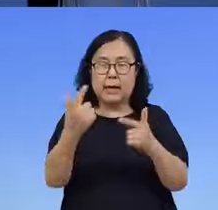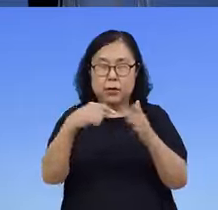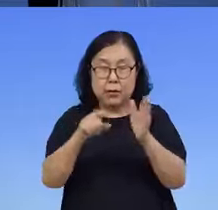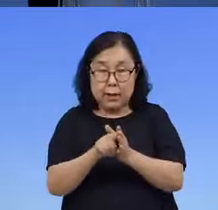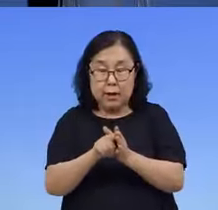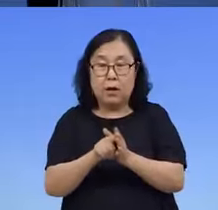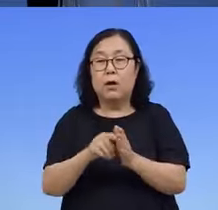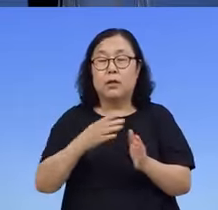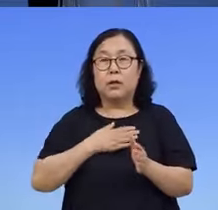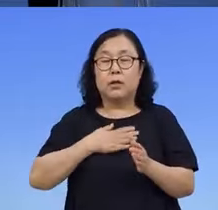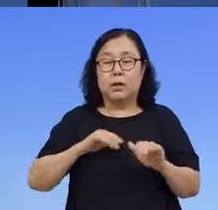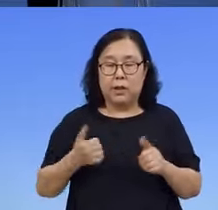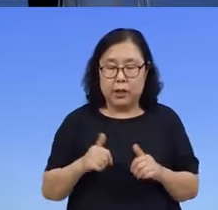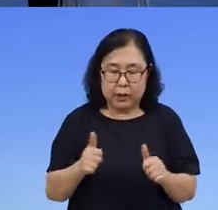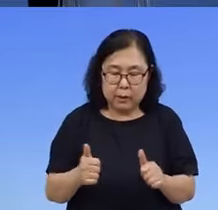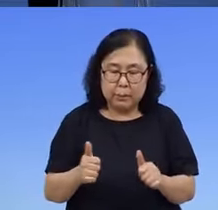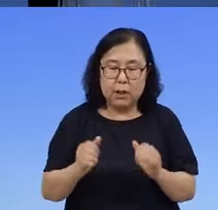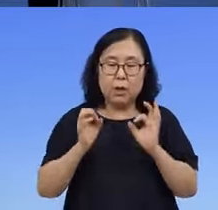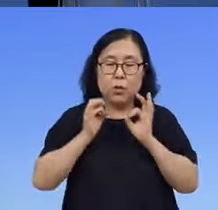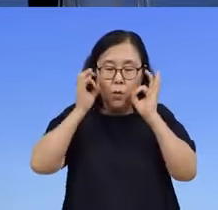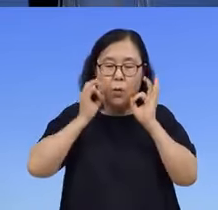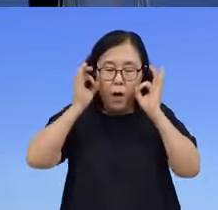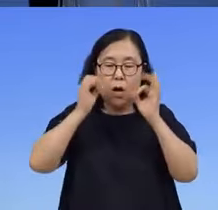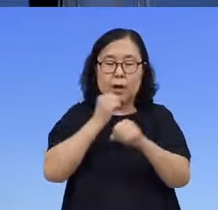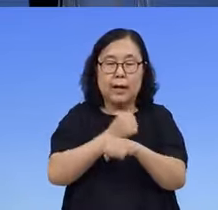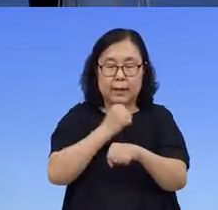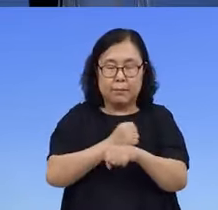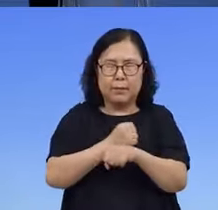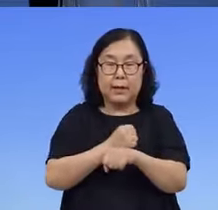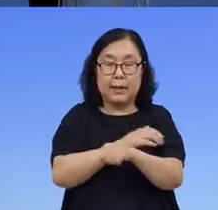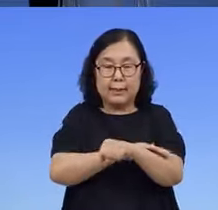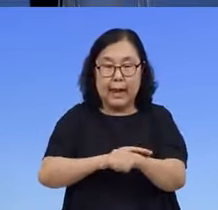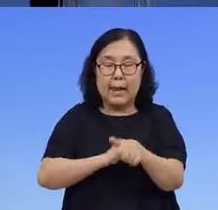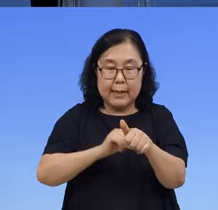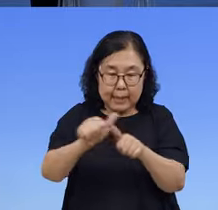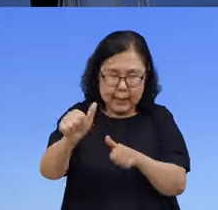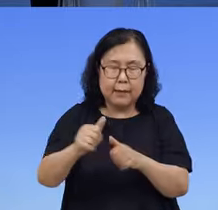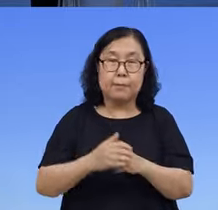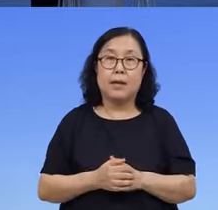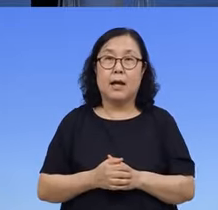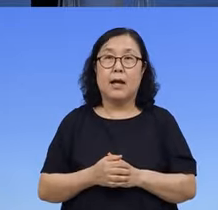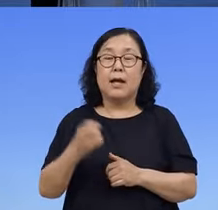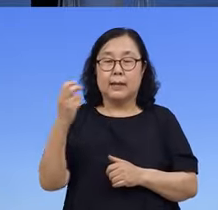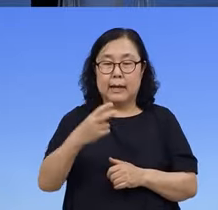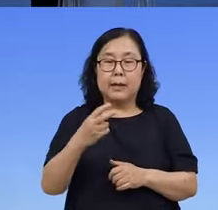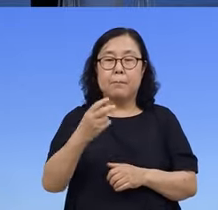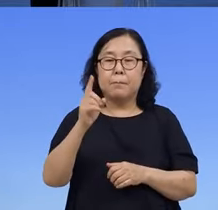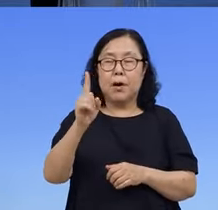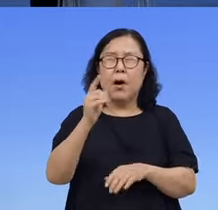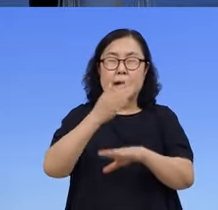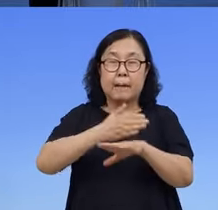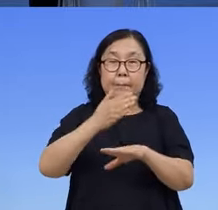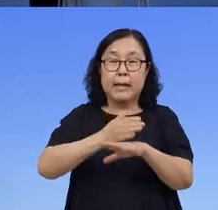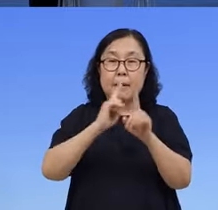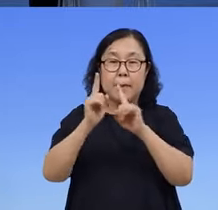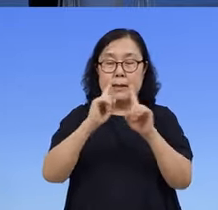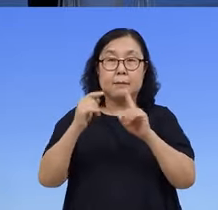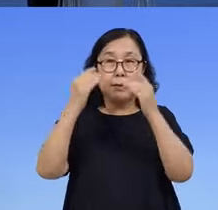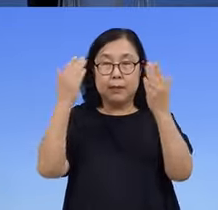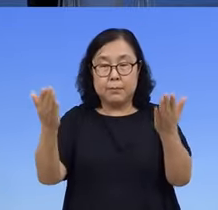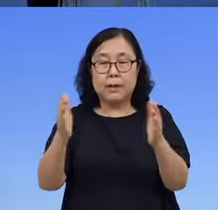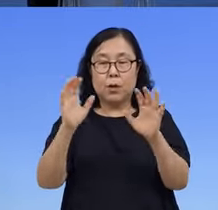친정에도 가고 좋은 분들과 교제도 하고 좋은 책도 읽으며 잘 이겨내 보겠습니다. 다시 한번 감사의